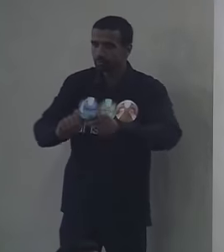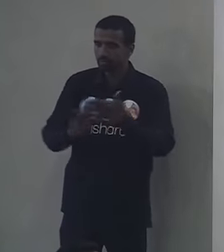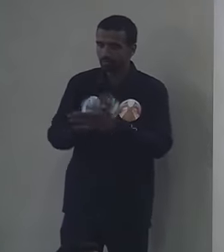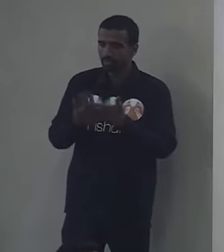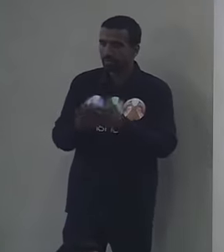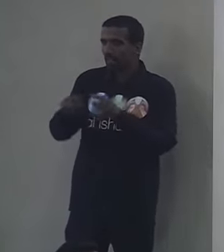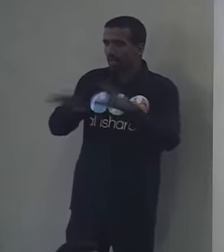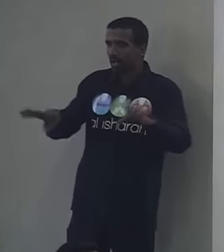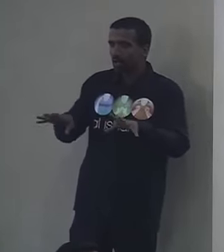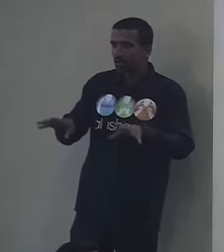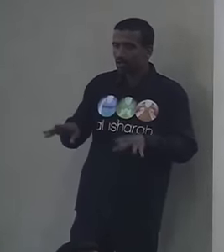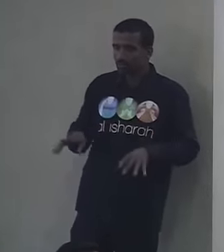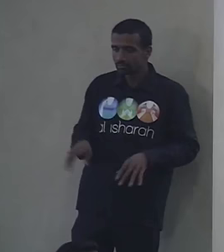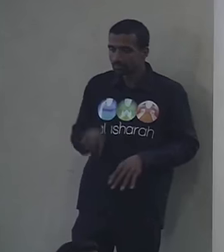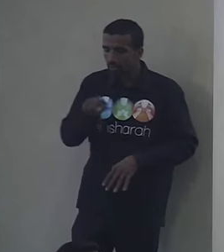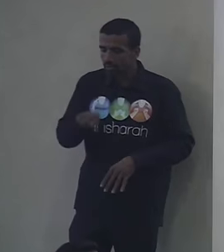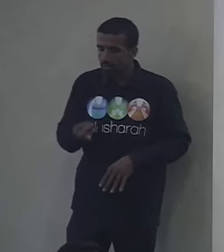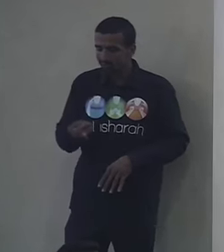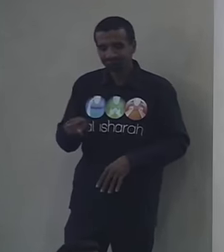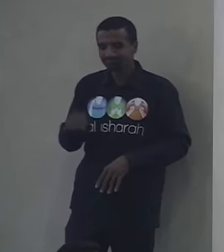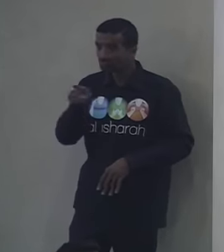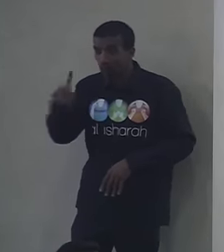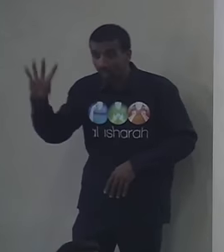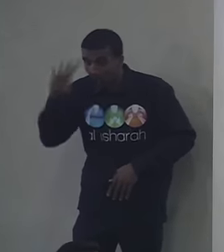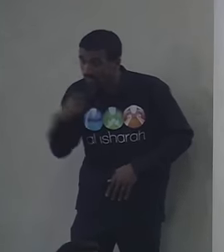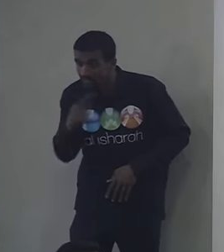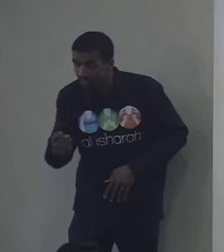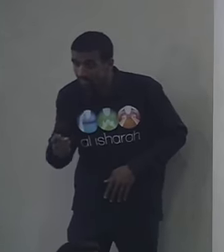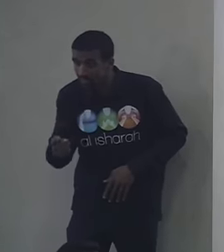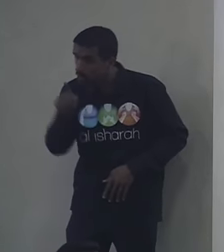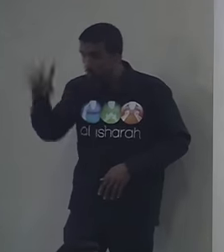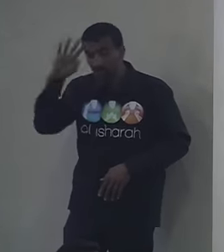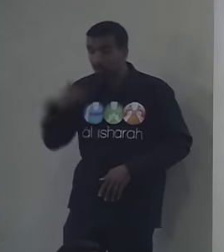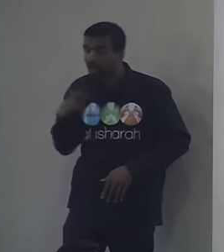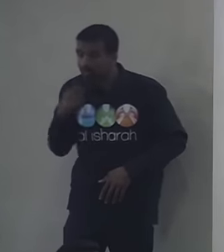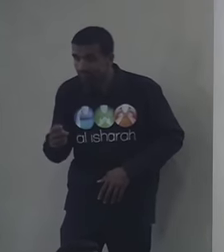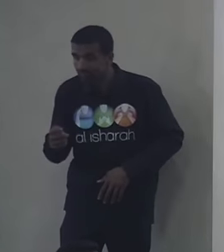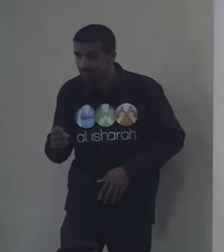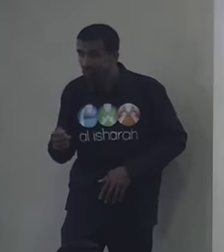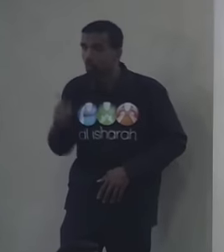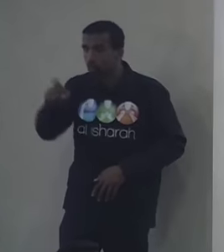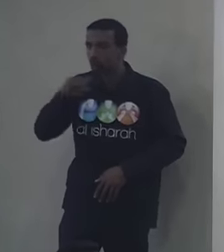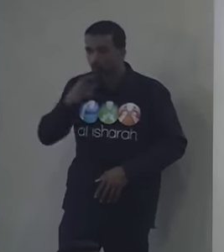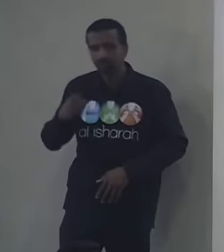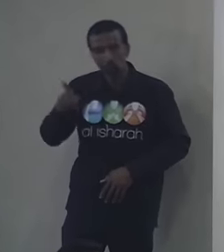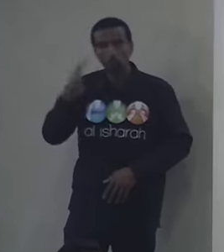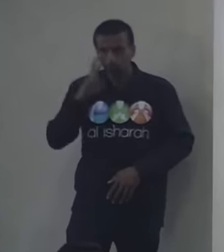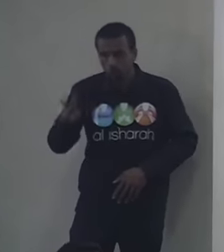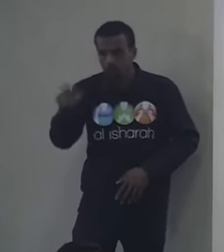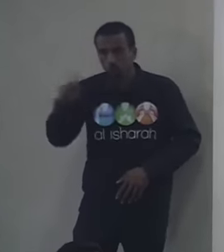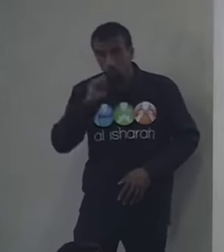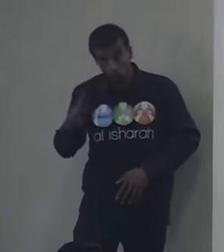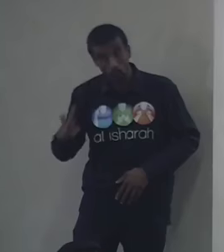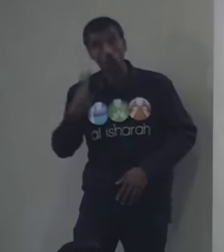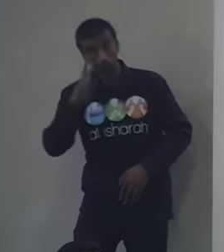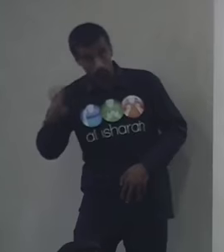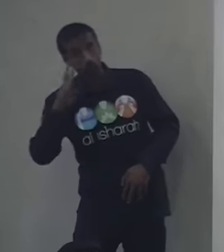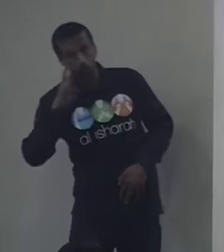right. You will find out. This is in Arabic, they say, أَقُولُ لَكْ ثُمَّ أَقُولُ لَكْ. This is an old way of saying